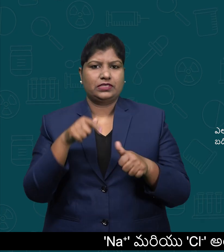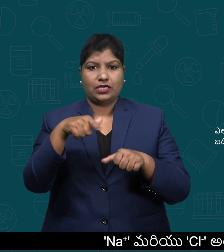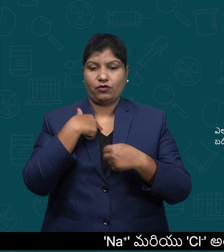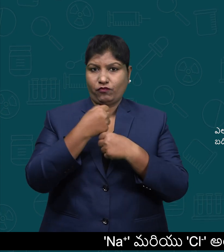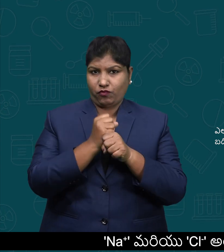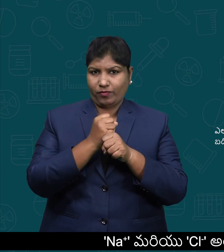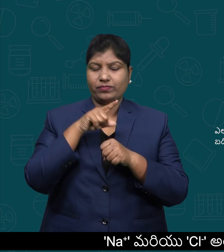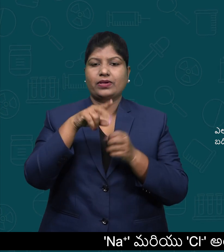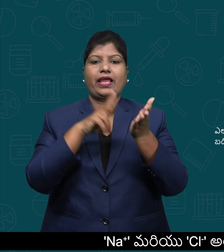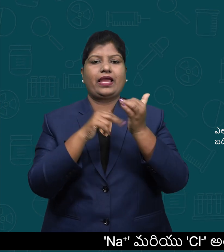ఏర్పడటానికి దారితీస్తుంది.